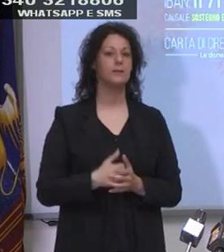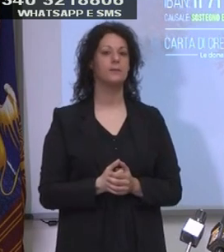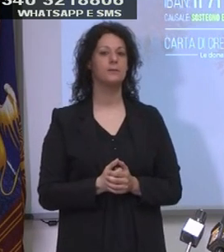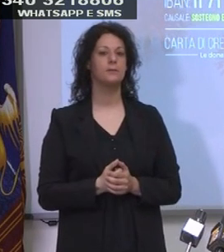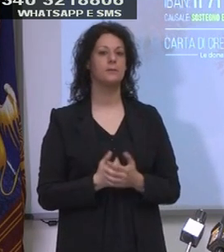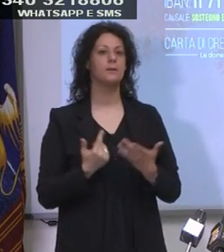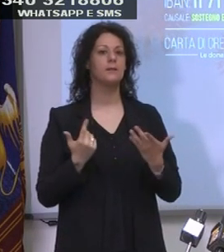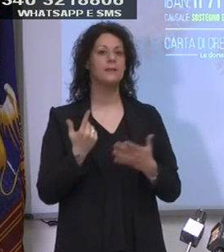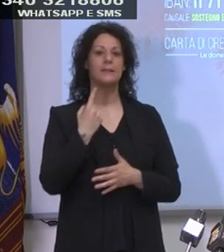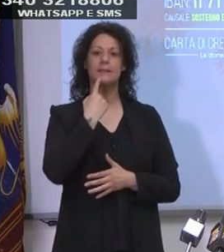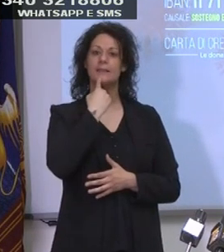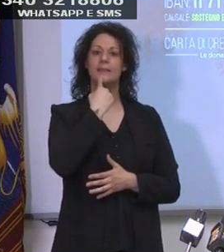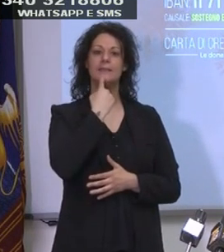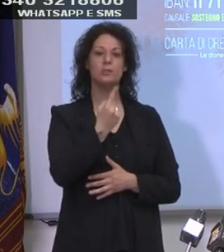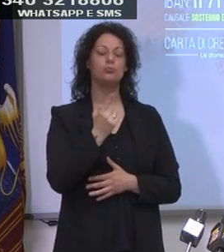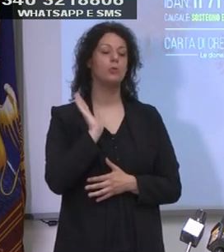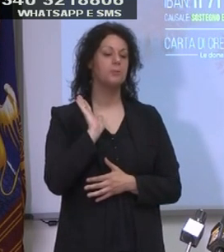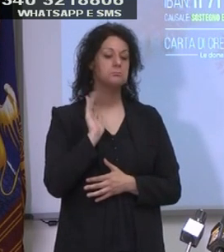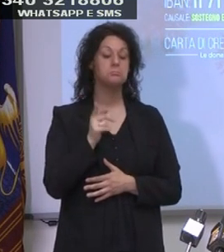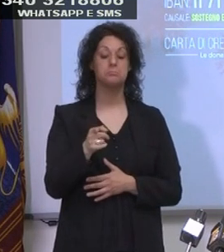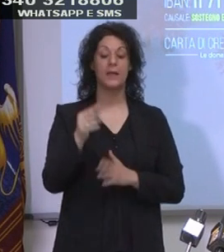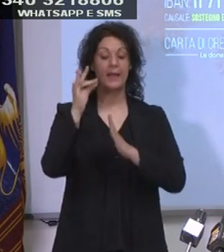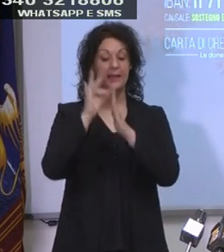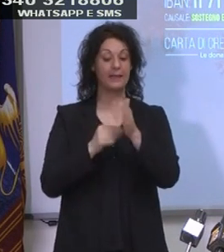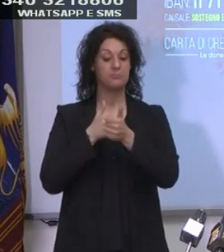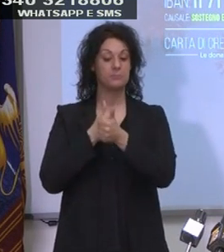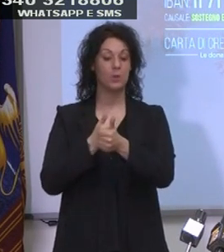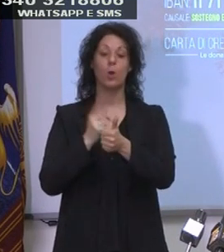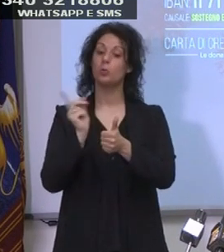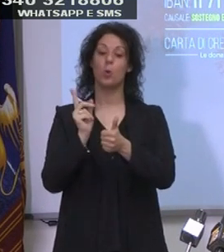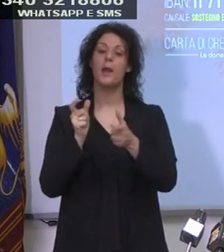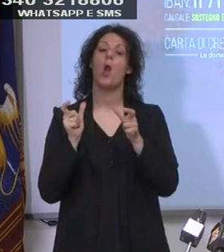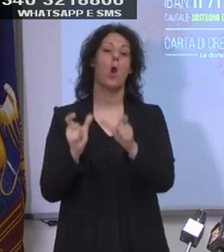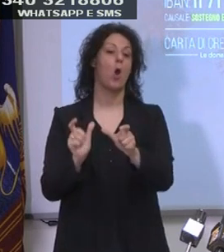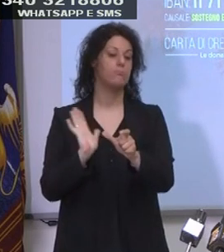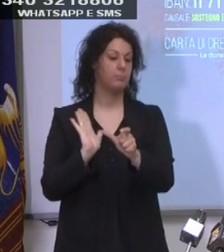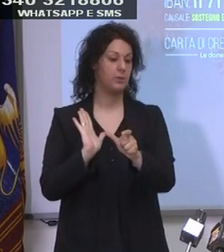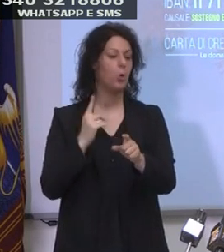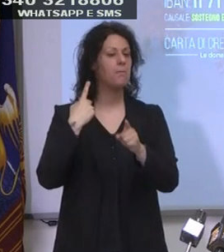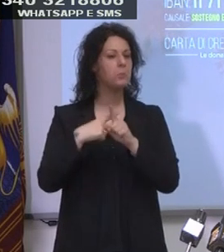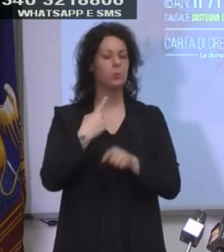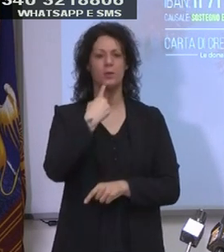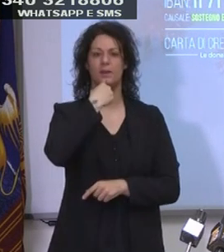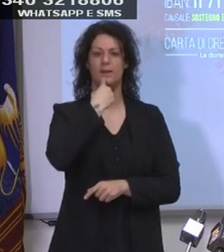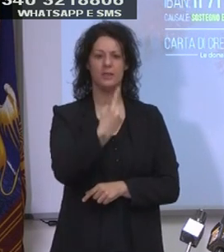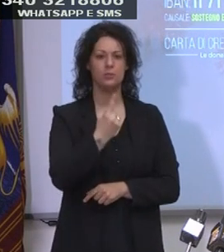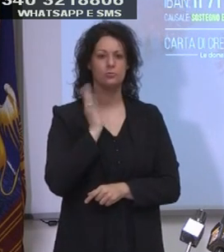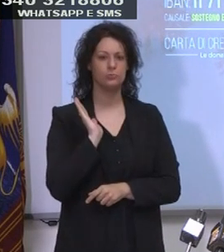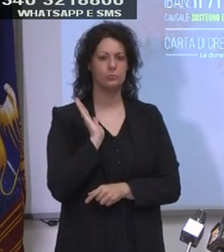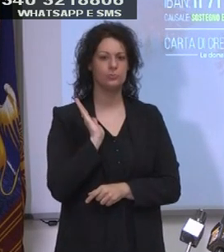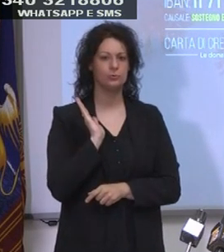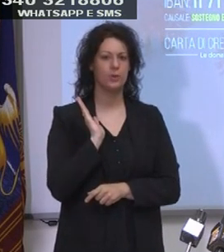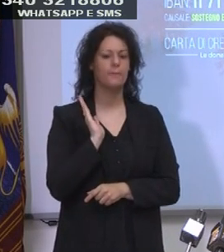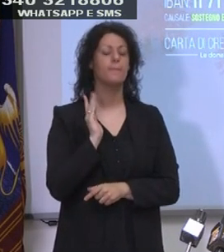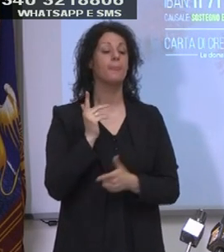non si tratta di disposizioni vincolanti. In più, in altri passaggi, sottolinea che comunque spetterà alle